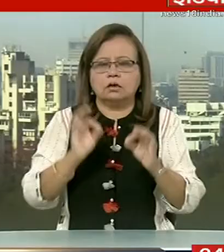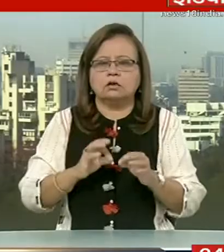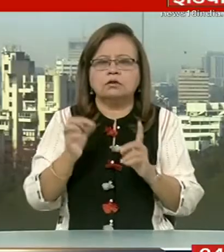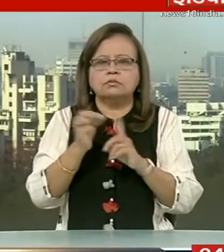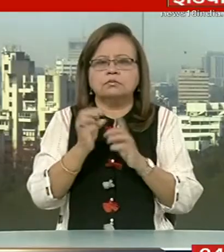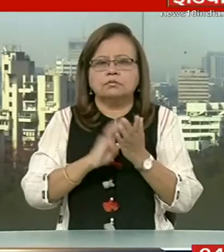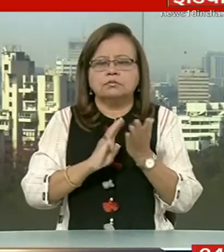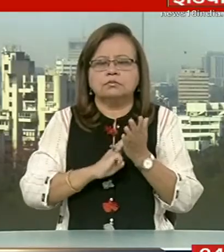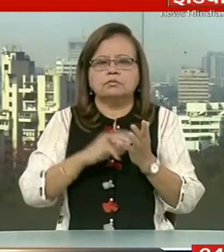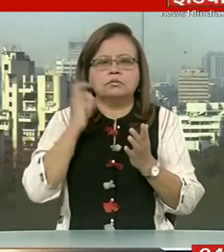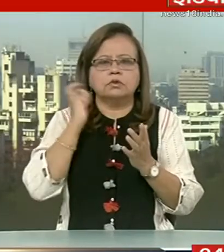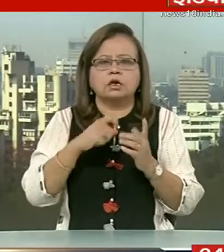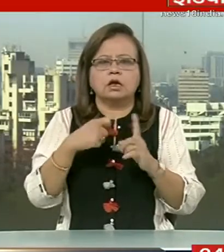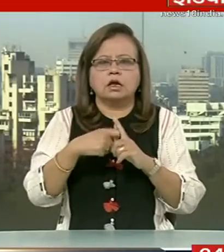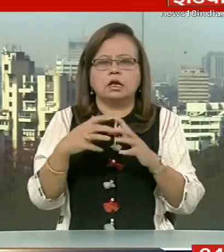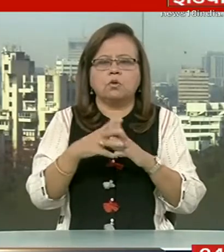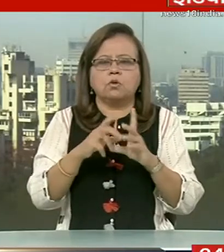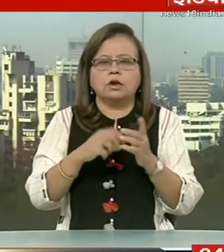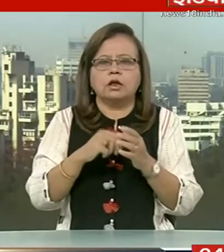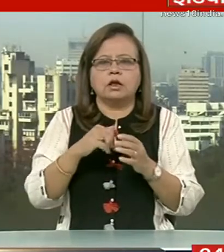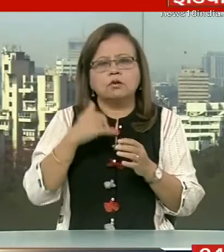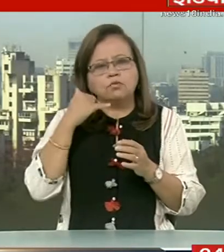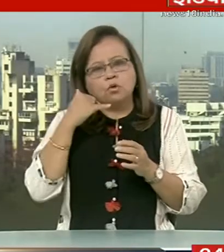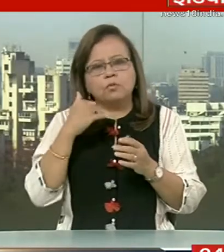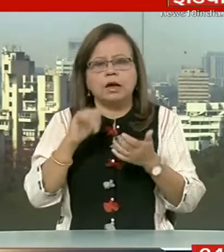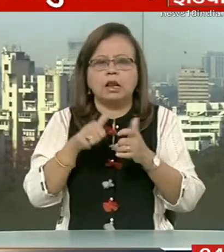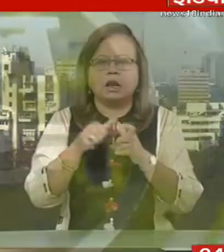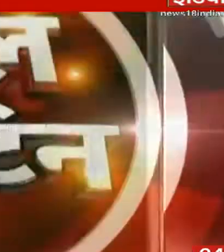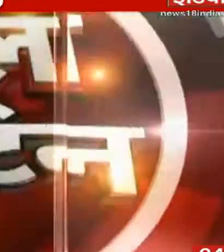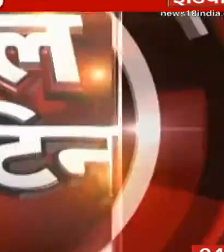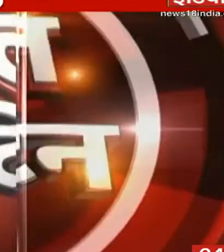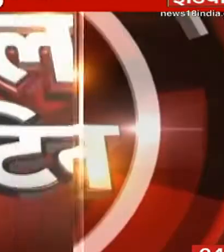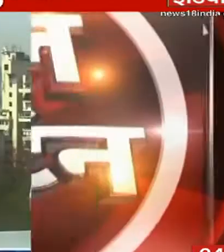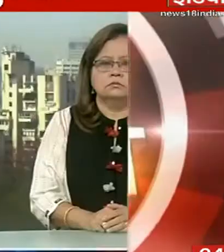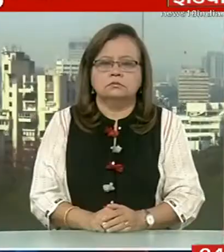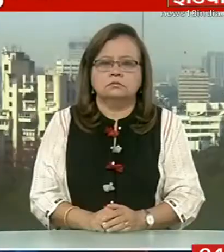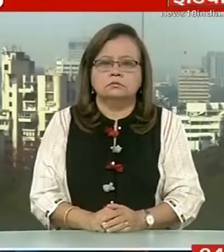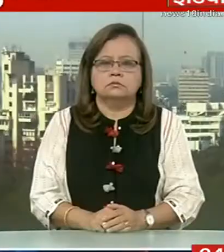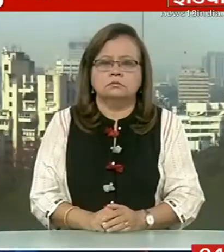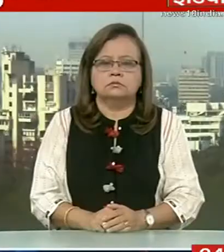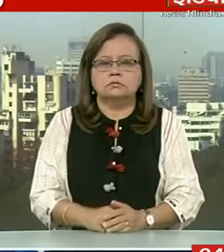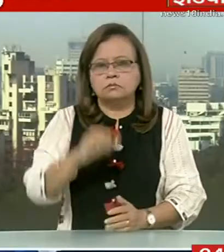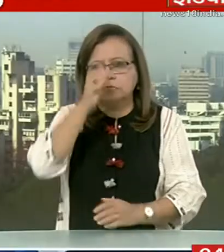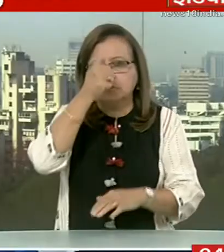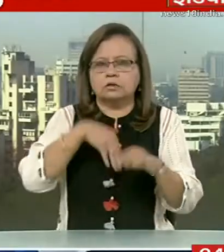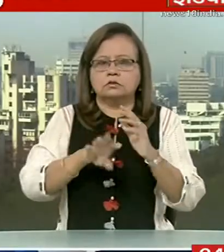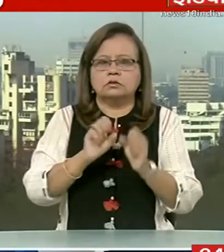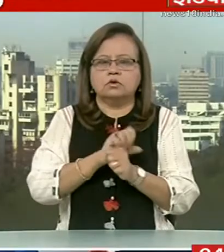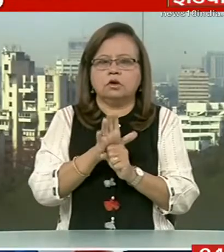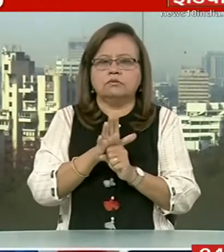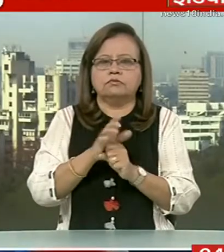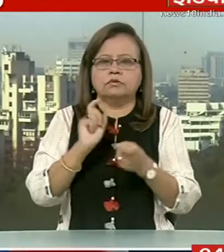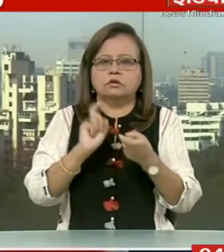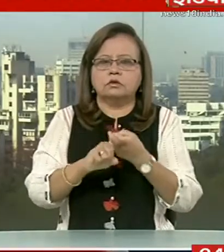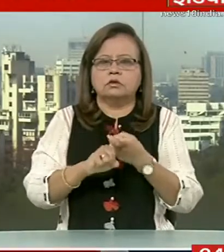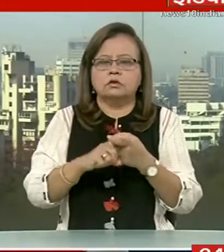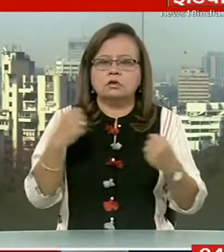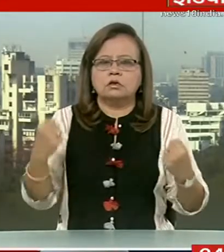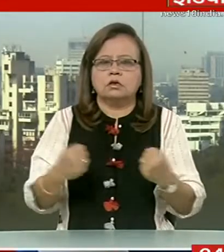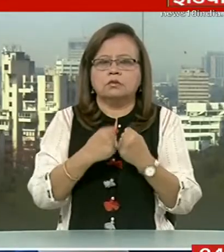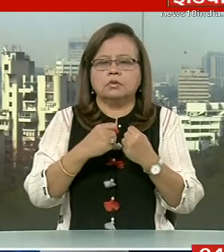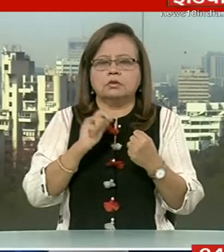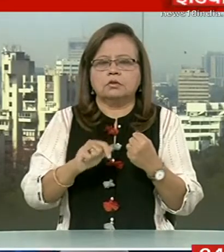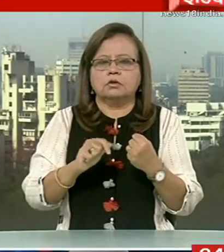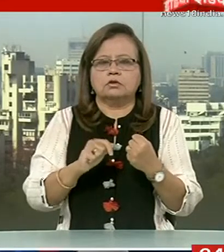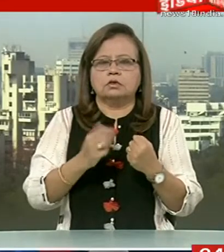इसके अलावा पीएम मोदी ने लांच किया था कि भारत में को बाद के खिलाफ लड़ाई में